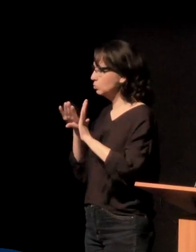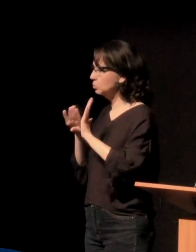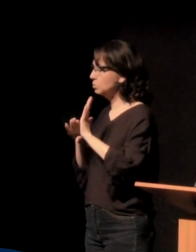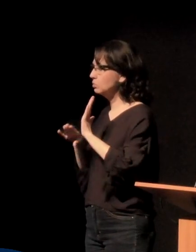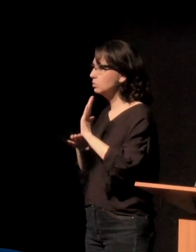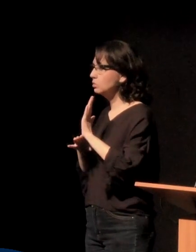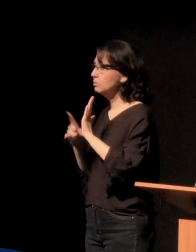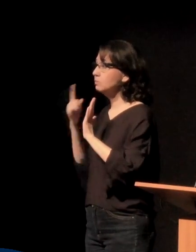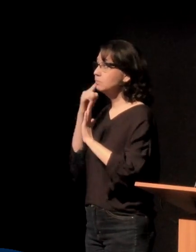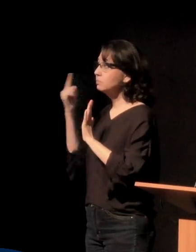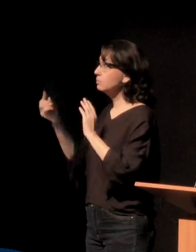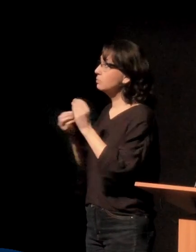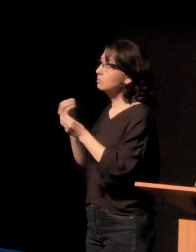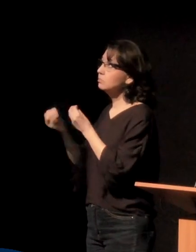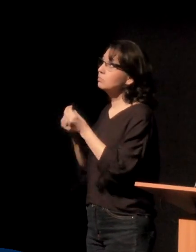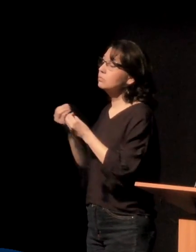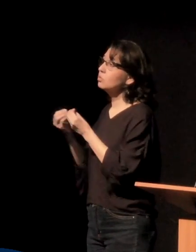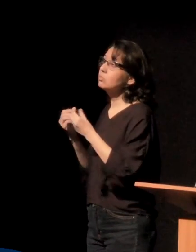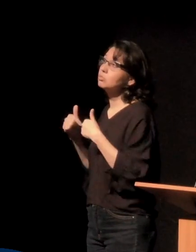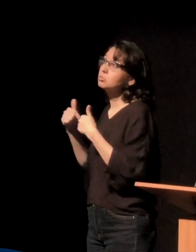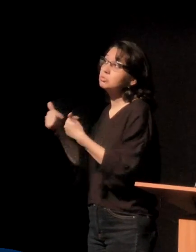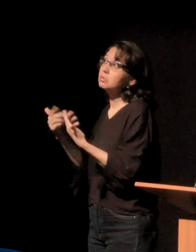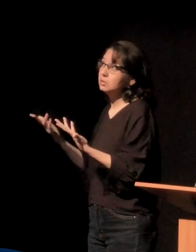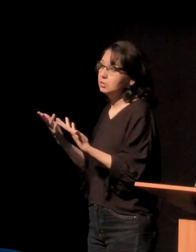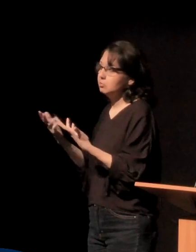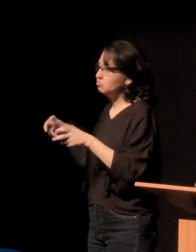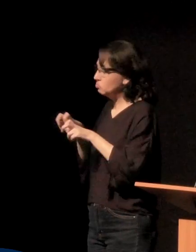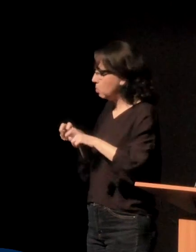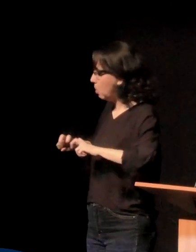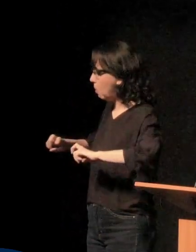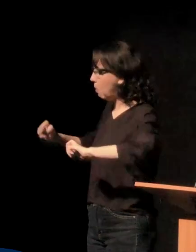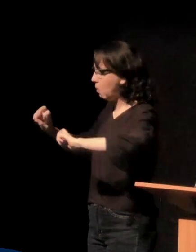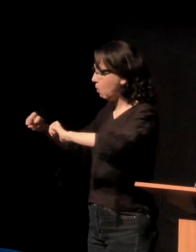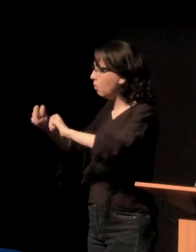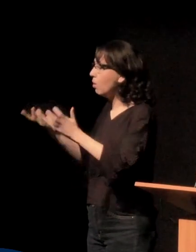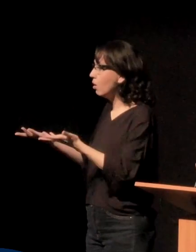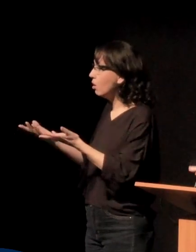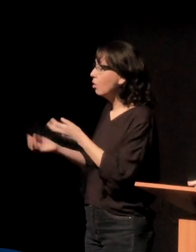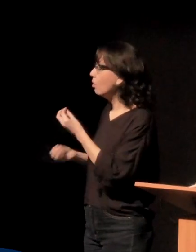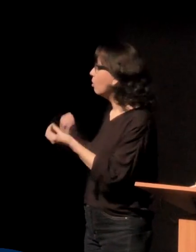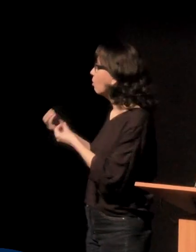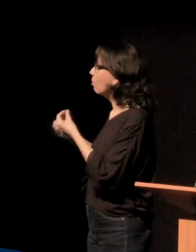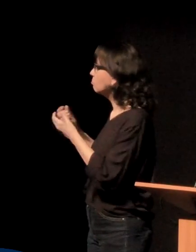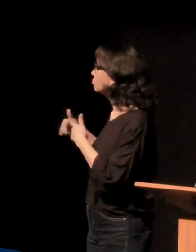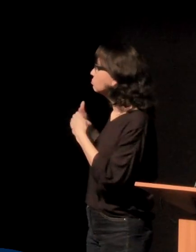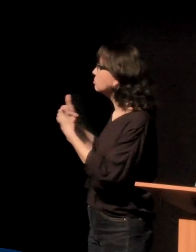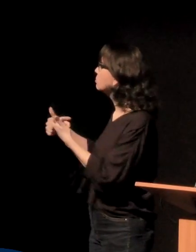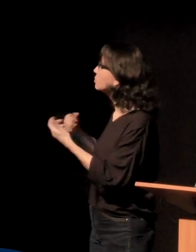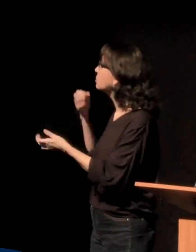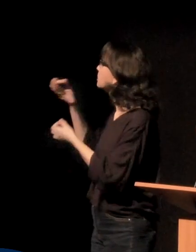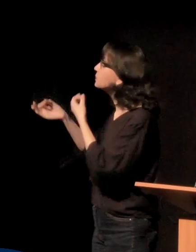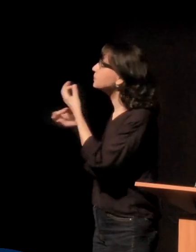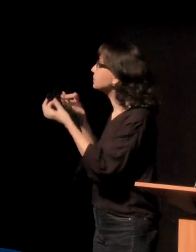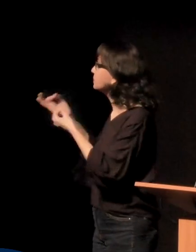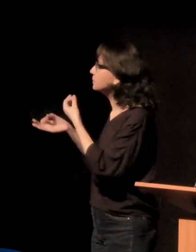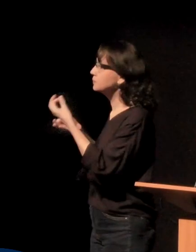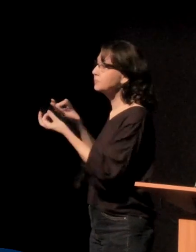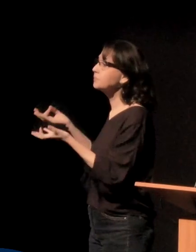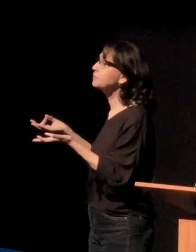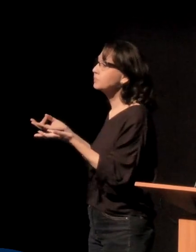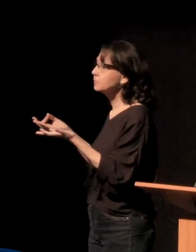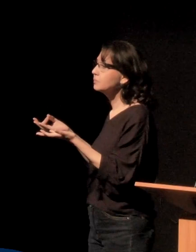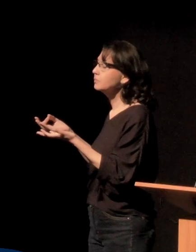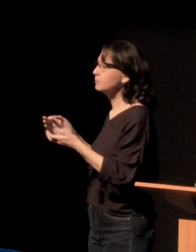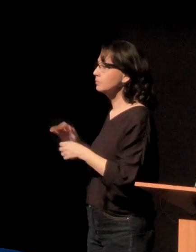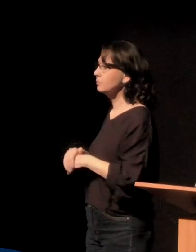pensamos que que a gente pode fazer botamos na mesa né A situação é essa O que que a gente pode fazer para dar luz